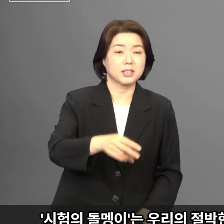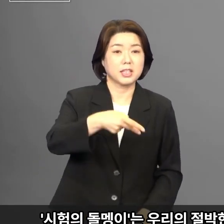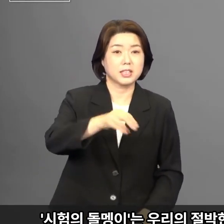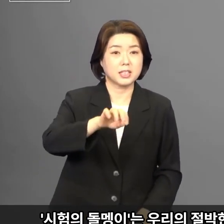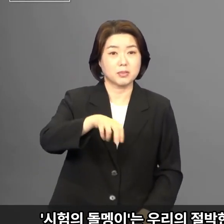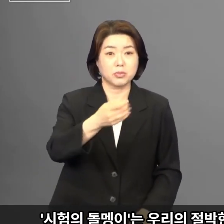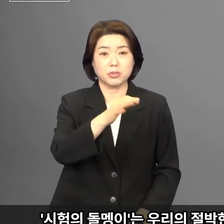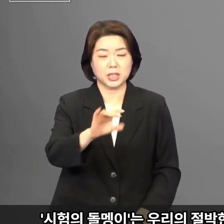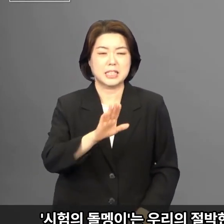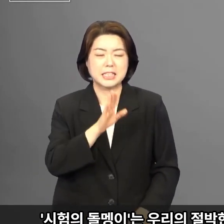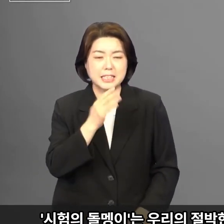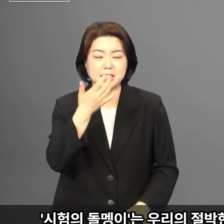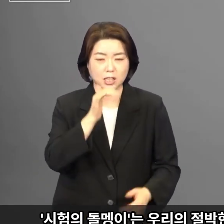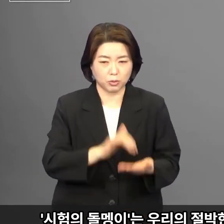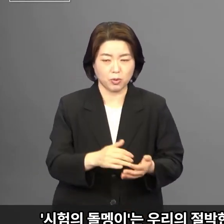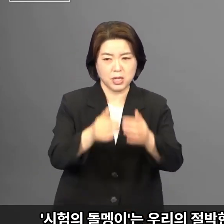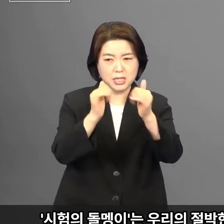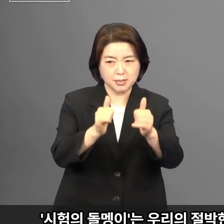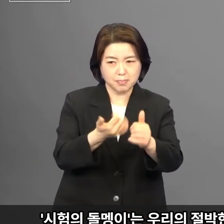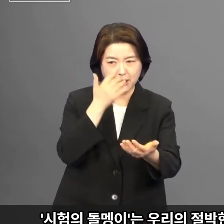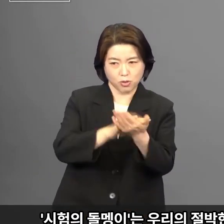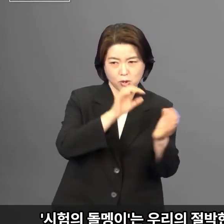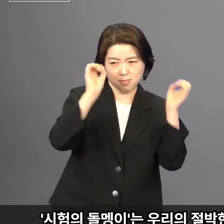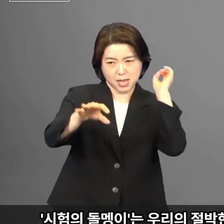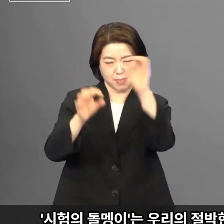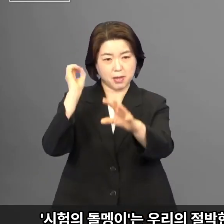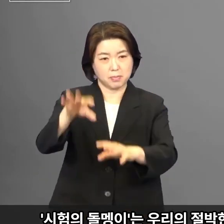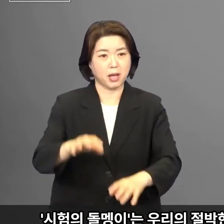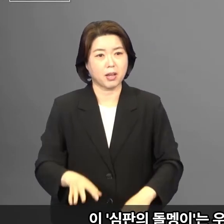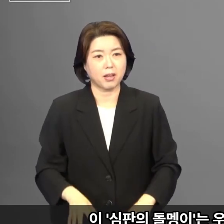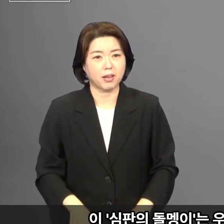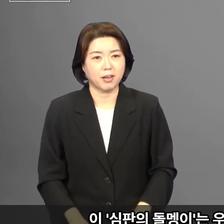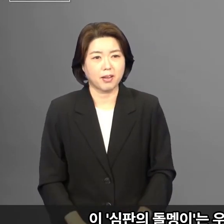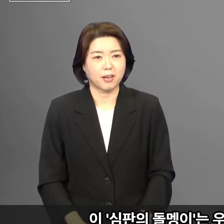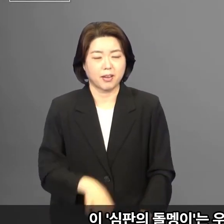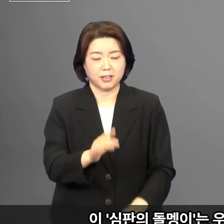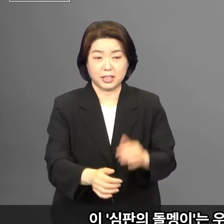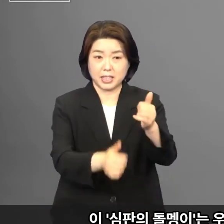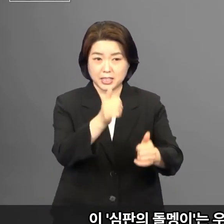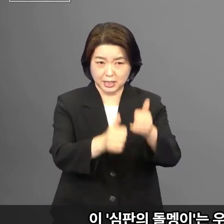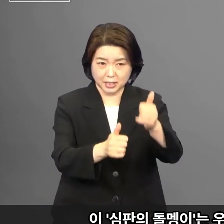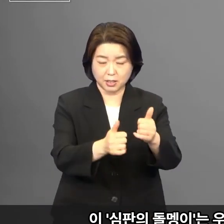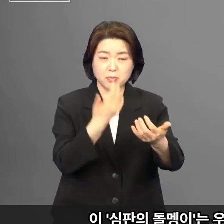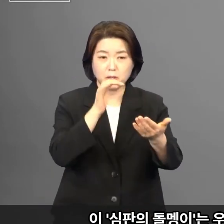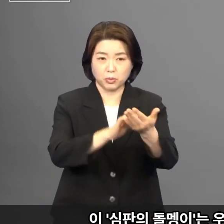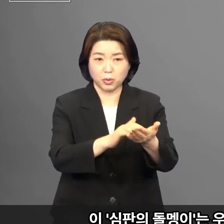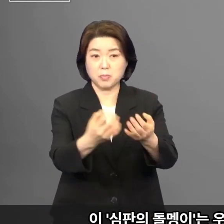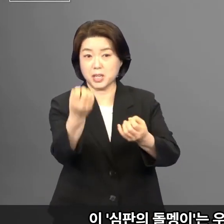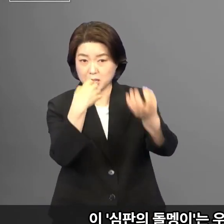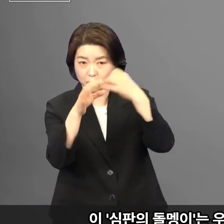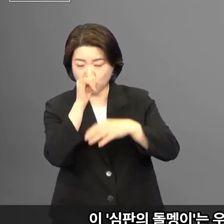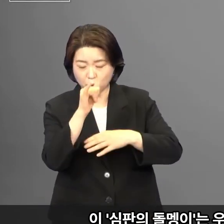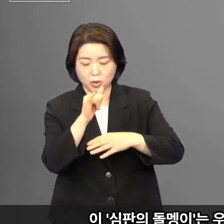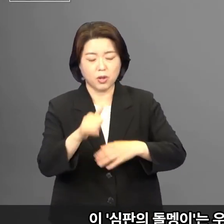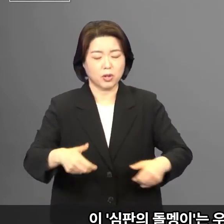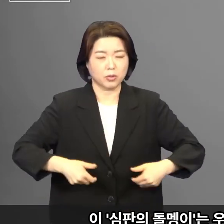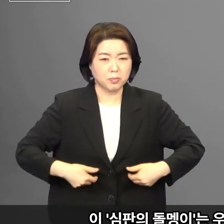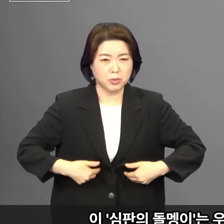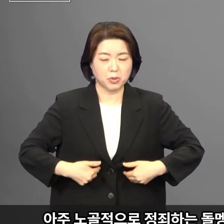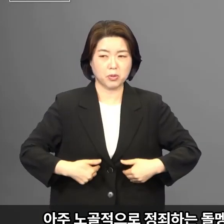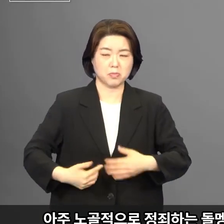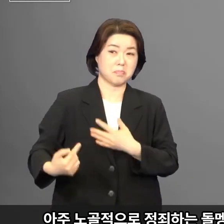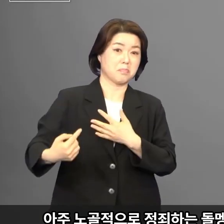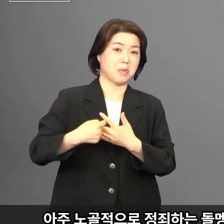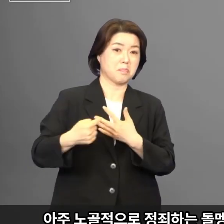돌멩이는 우리의 절박한 필요를 파고드는 교묘한 유혹이라면 이 심판의 돌멩이는 우리의 정체성과 우리의